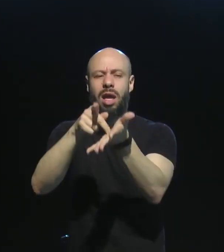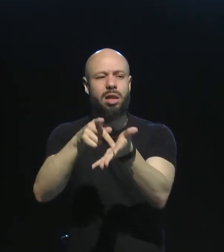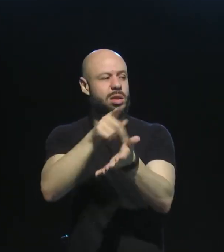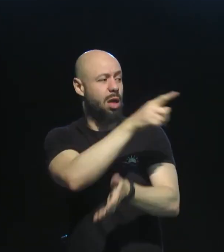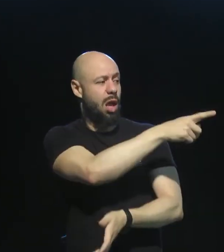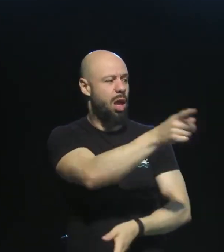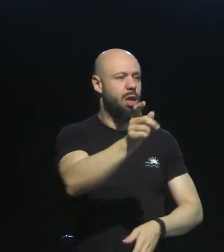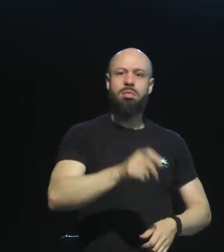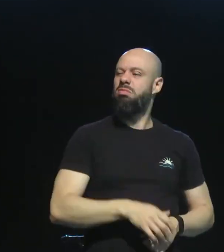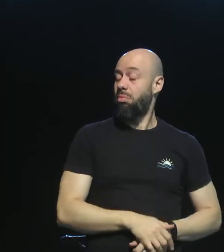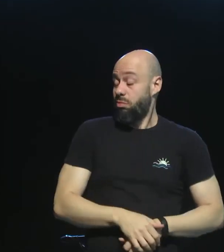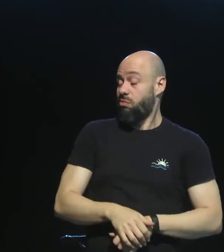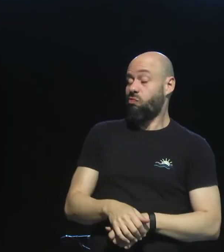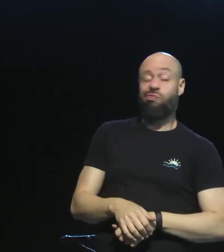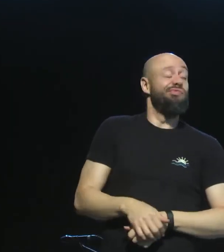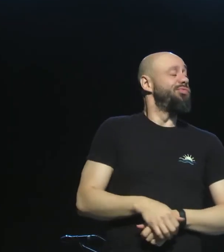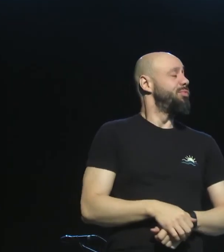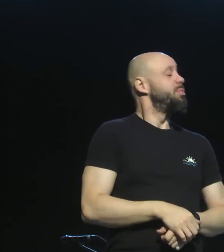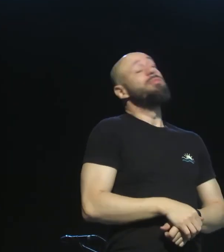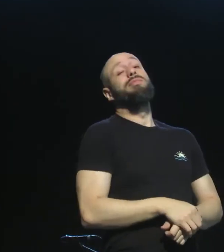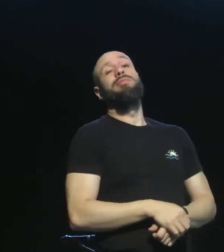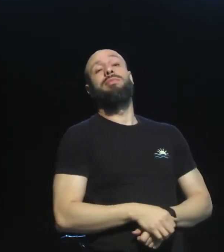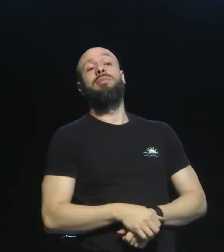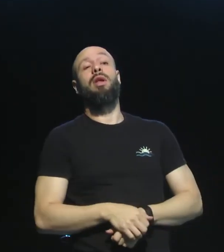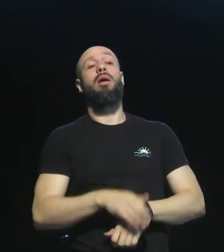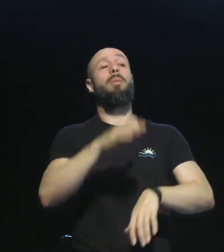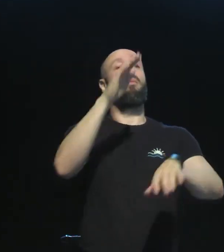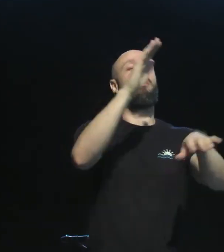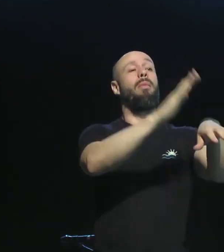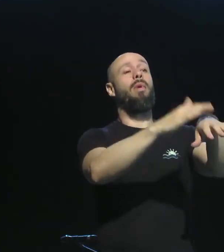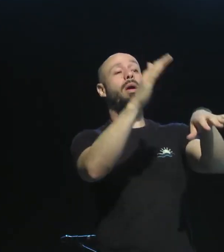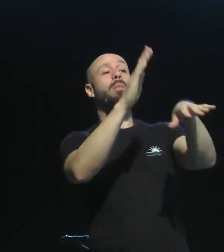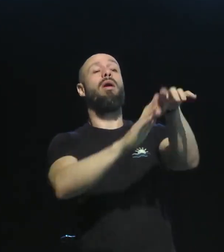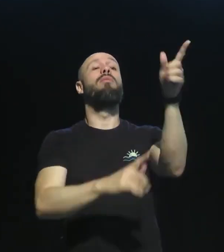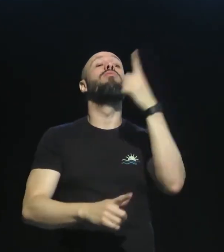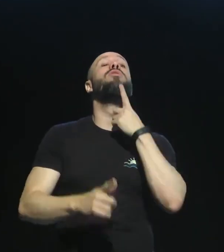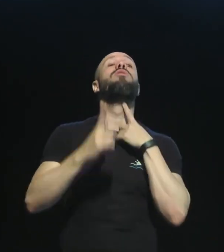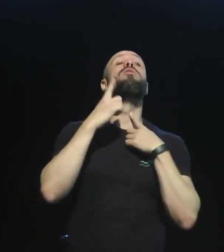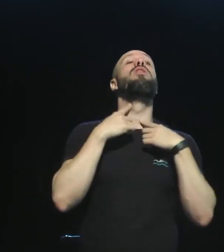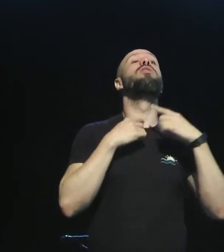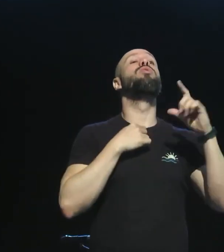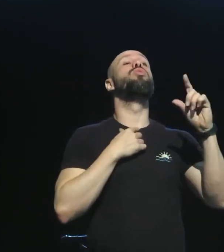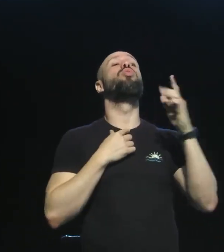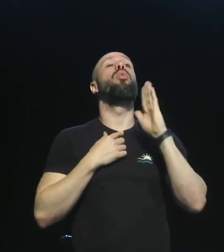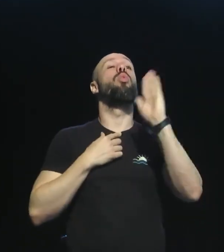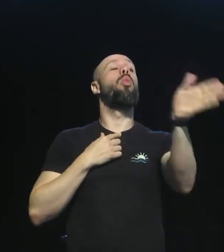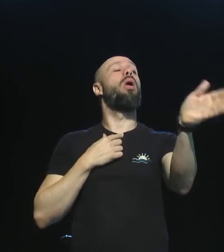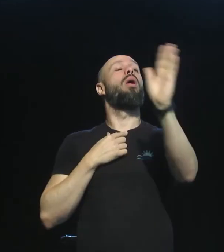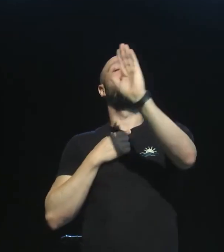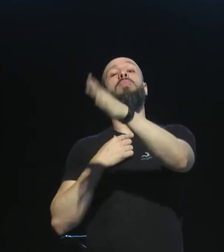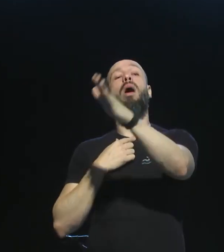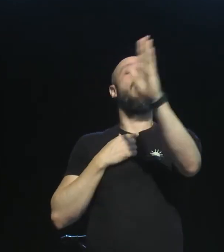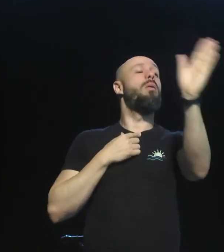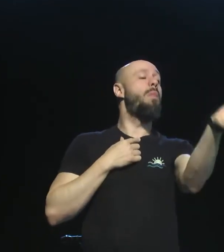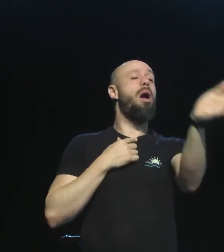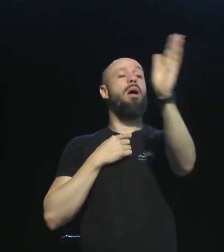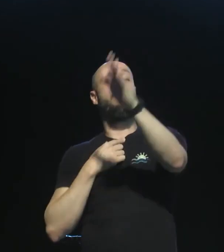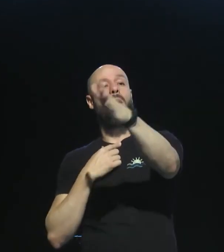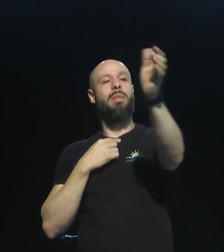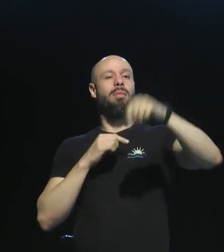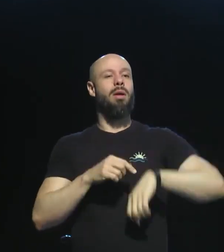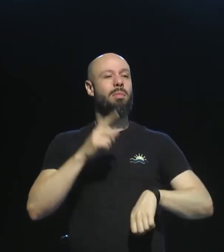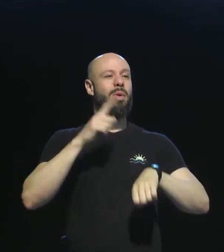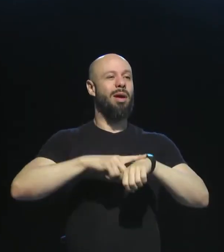Elas vão seguir os seus próprios desejos. Elas vão criar as suas